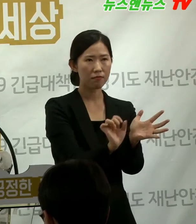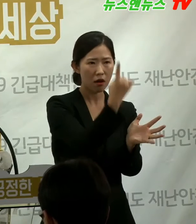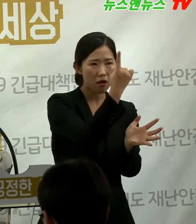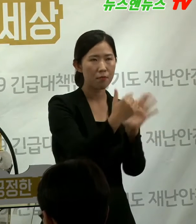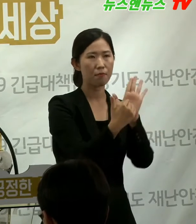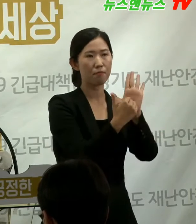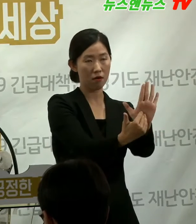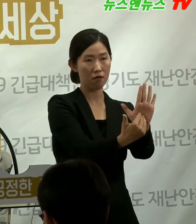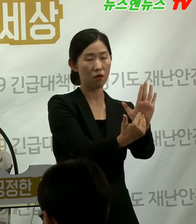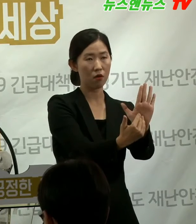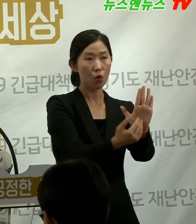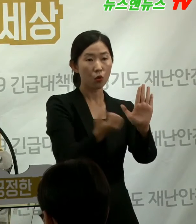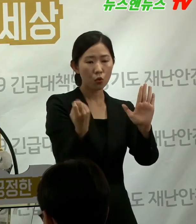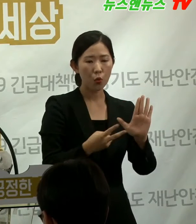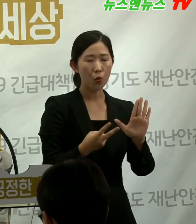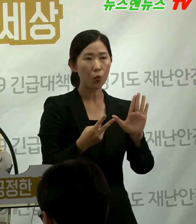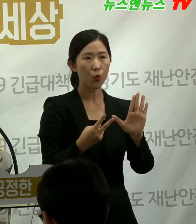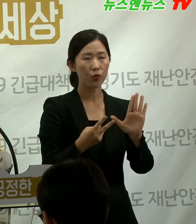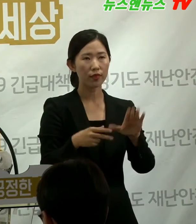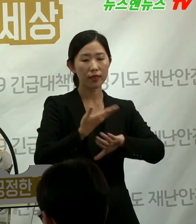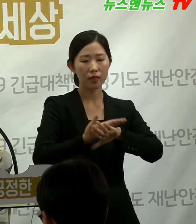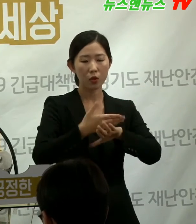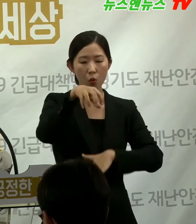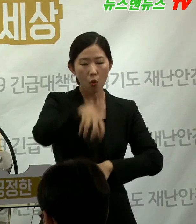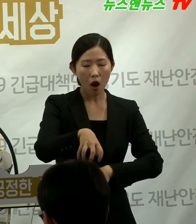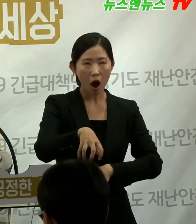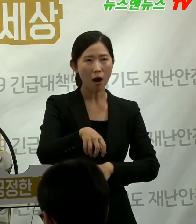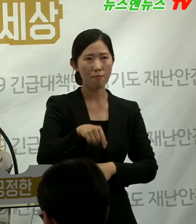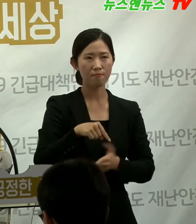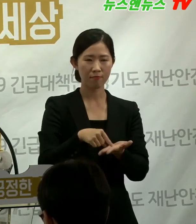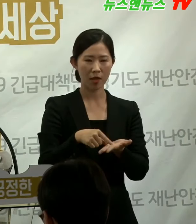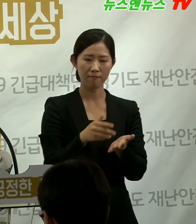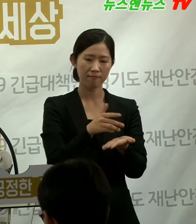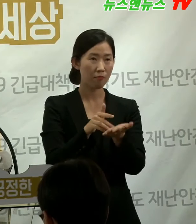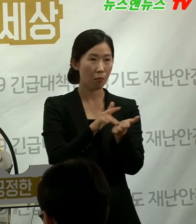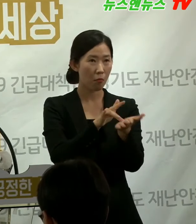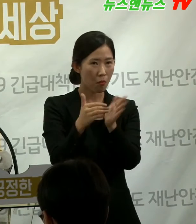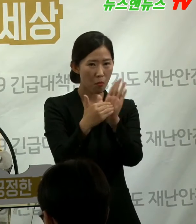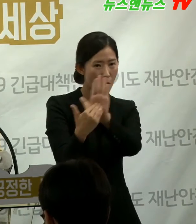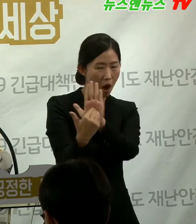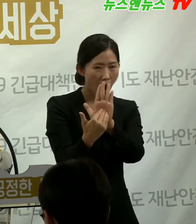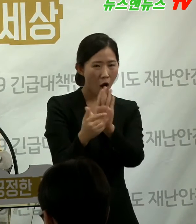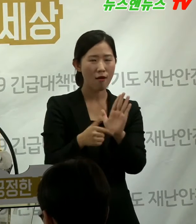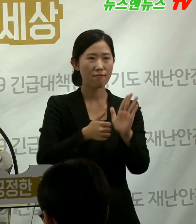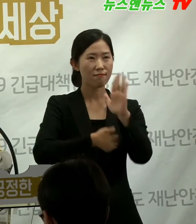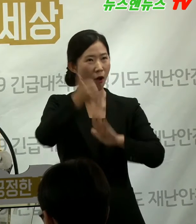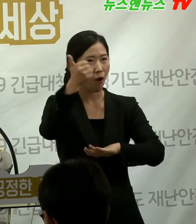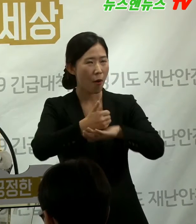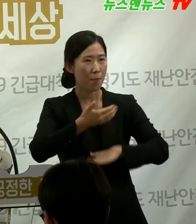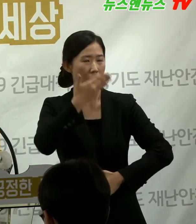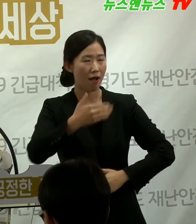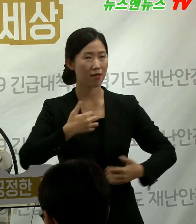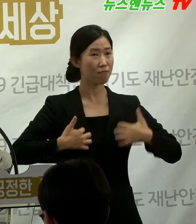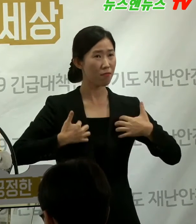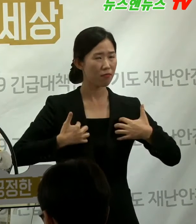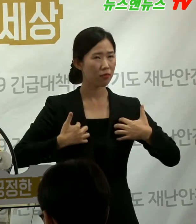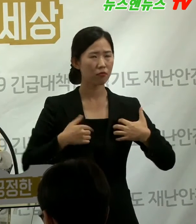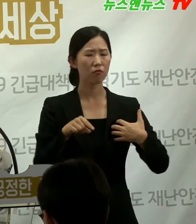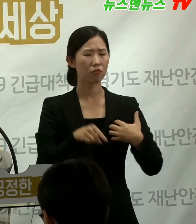또는 특정 영역에서 방역에 성공했다고 기뻐할 일도 아니고 또 실패했다고 실망할 일도